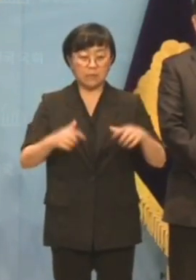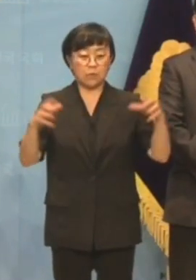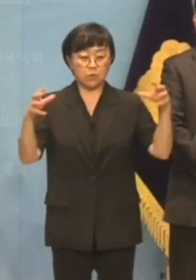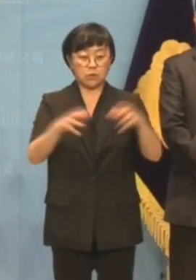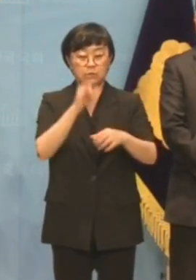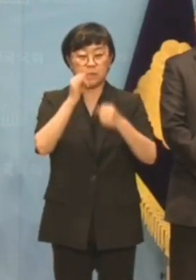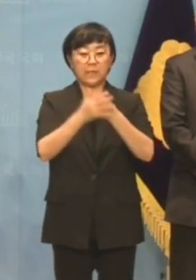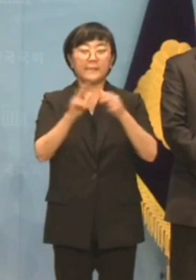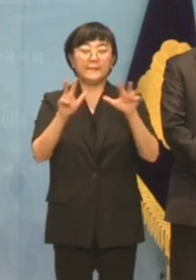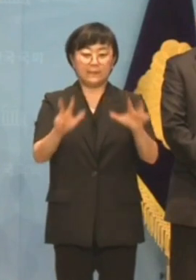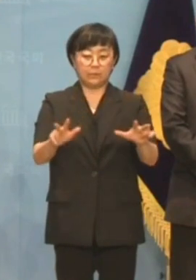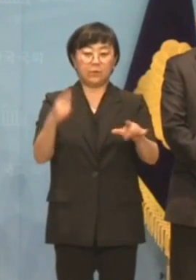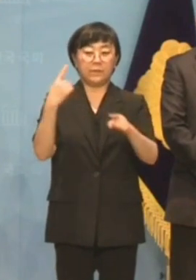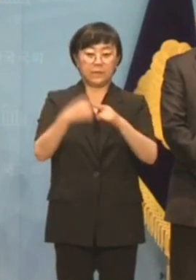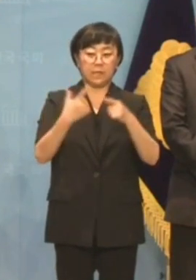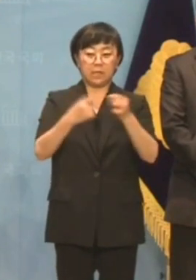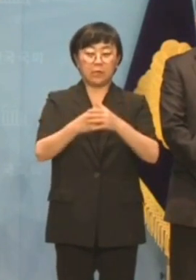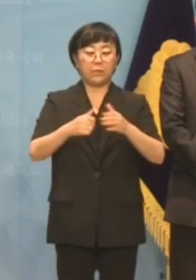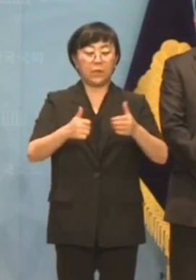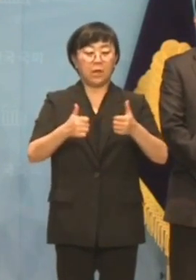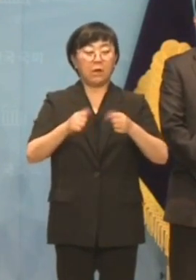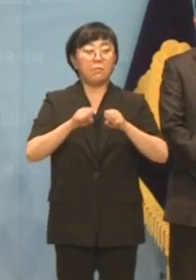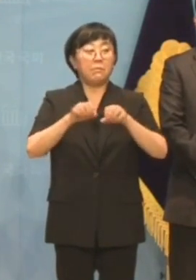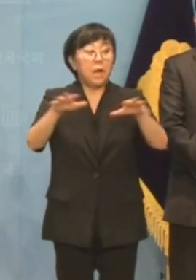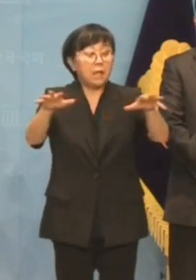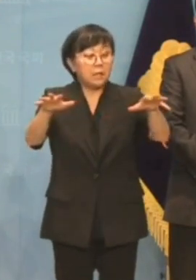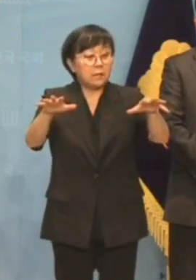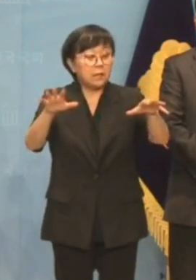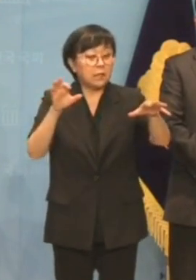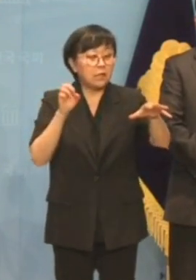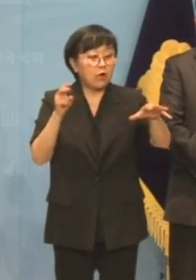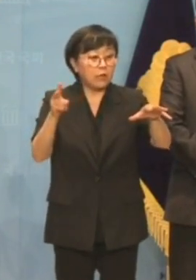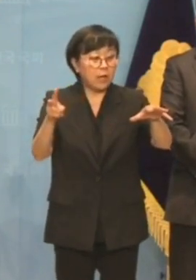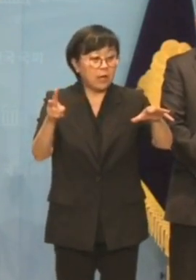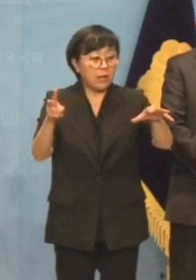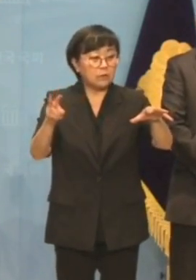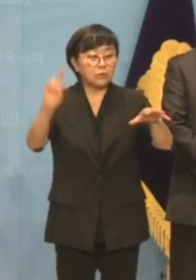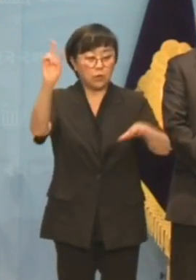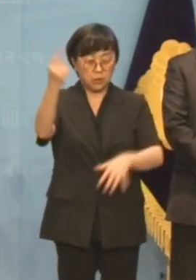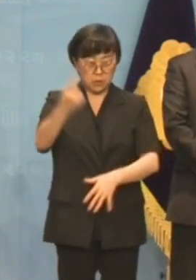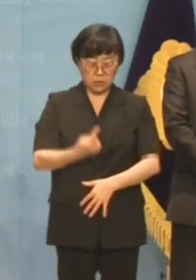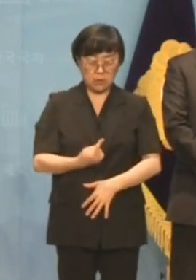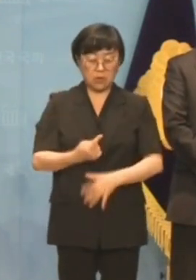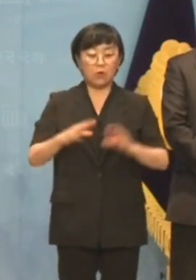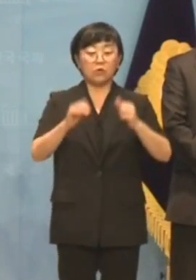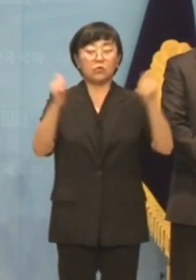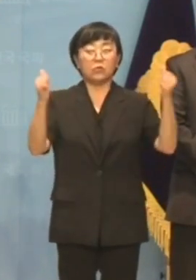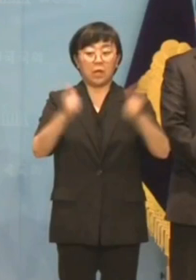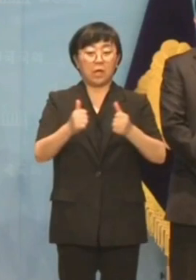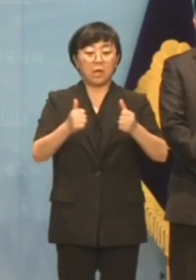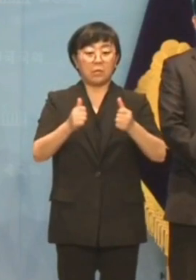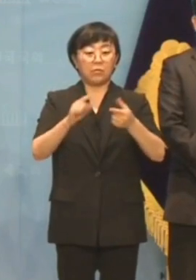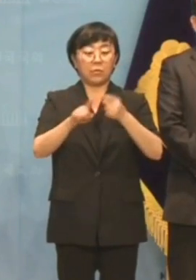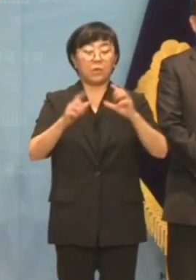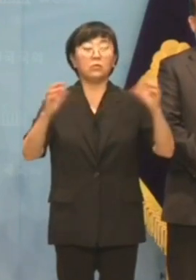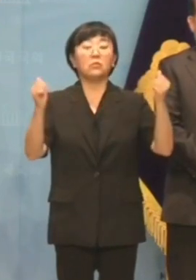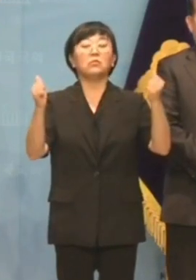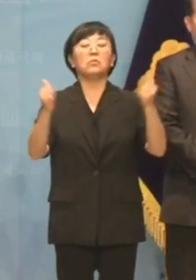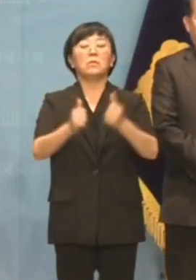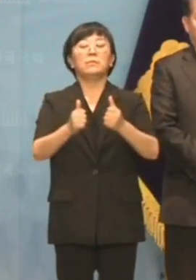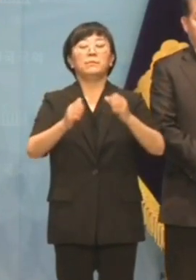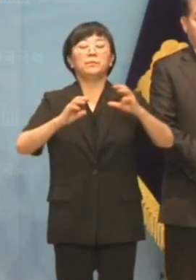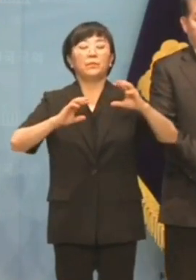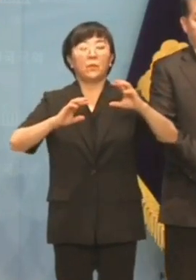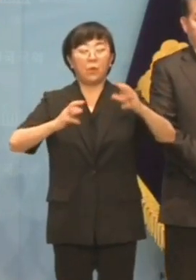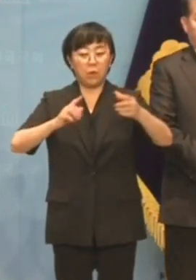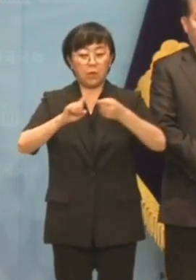것입니다. 지금이라도 정회를 했던 여당은 상임위 현장으로 돌아와 국회의 통제 기능, 국회가